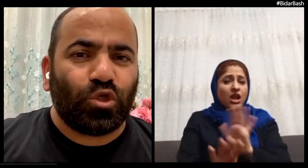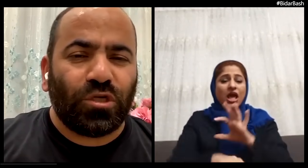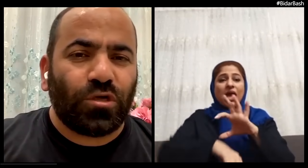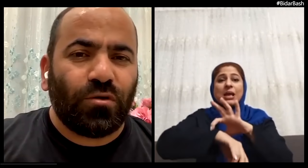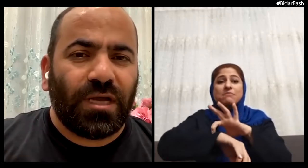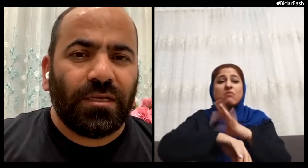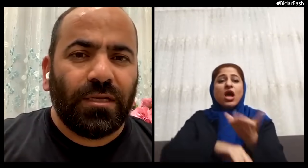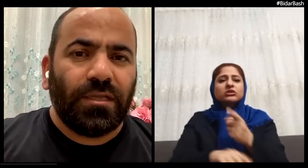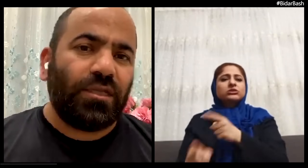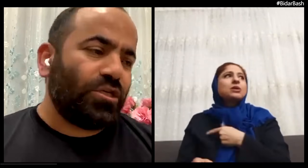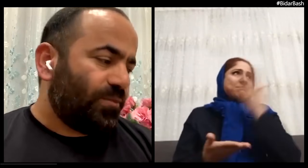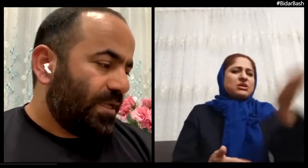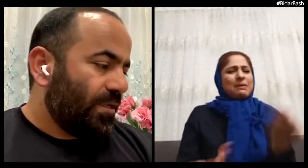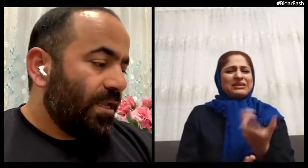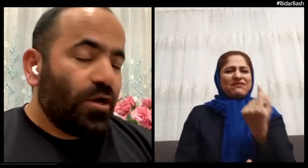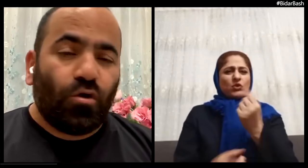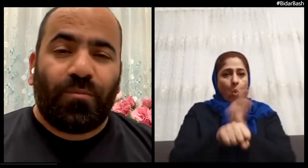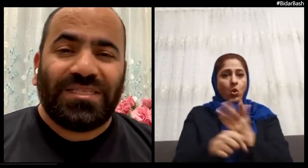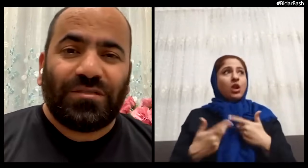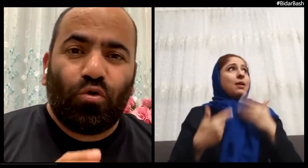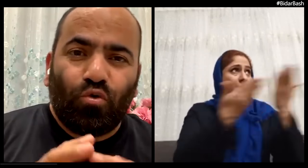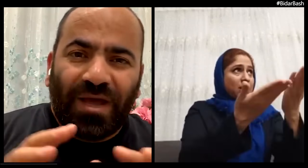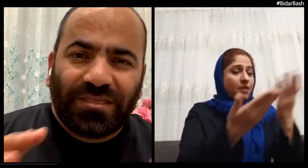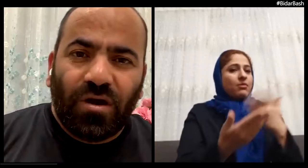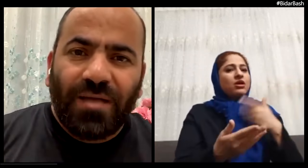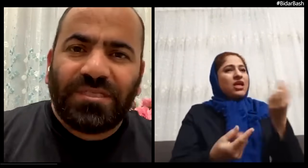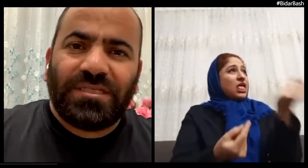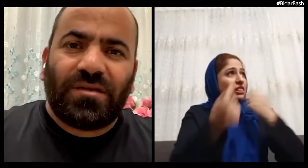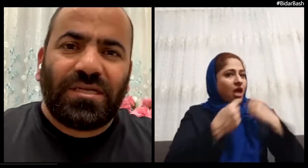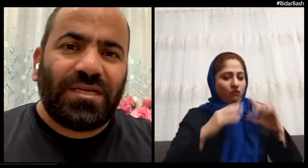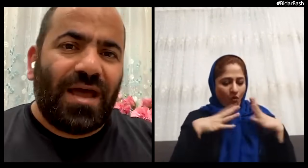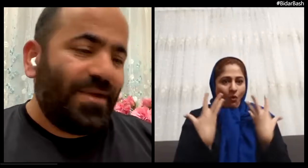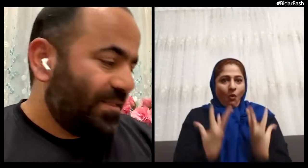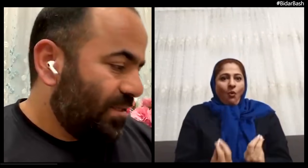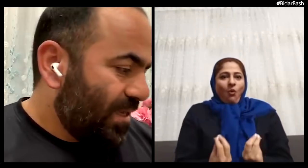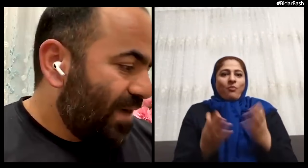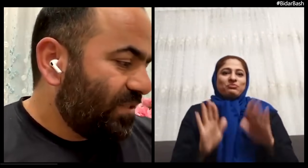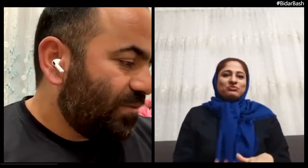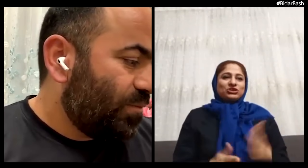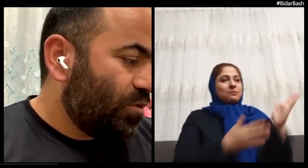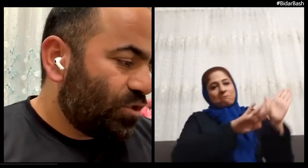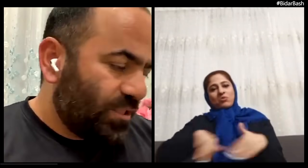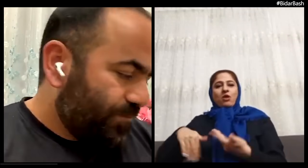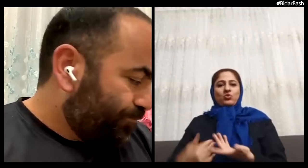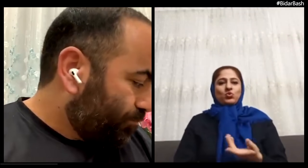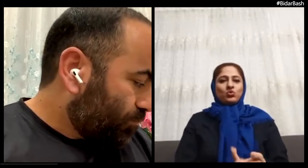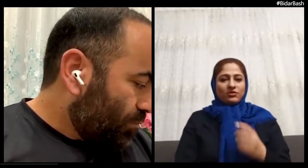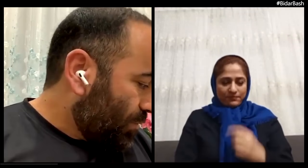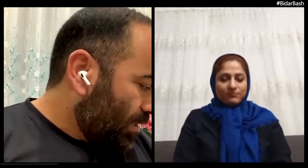تو وجودشونه چیکار کنن؟ نجات بدن. خب پس عقوبتگاه هم زیر سایه رحمت، حواسمون به این